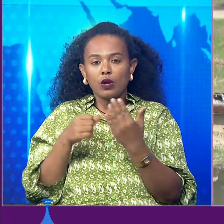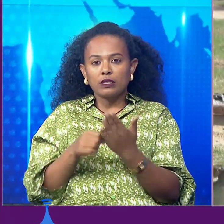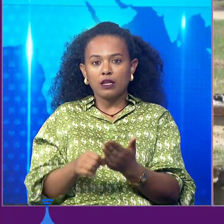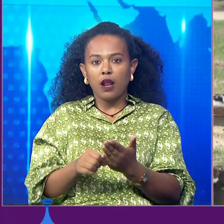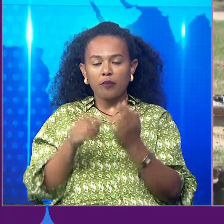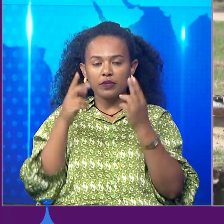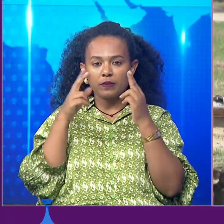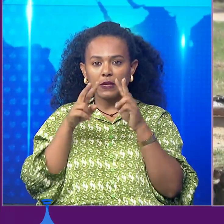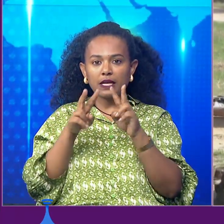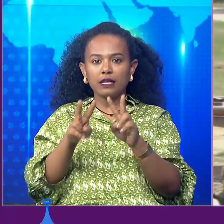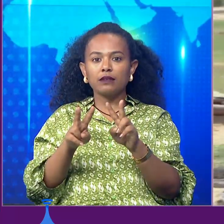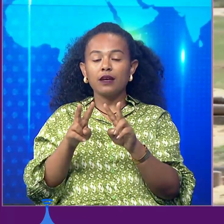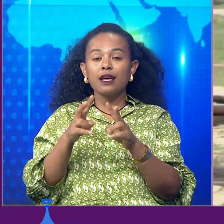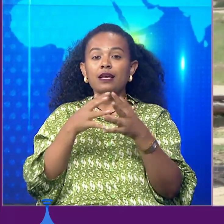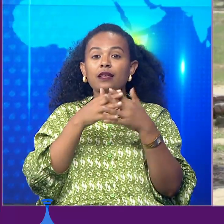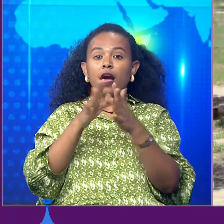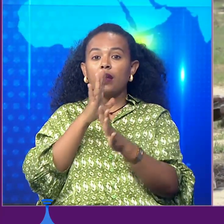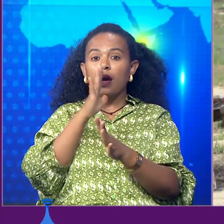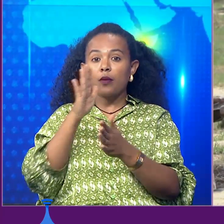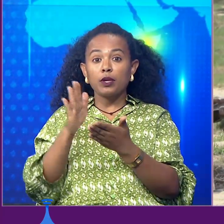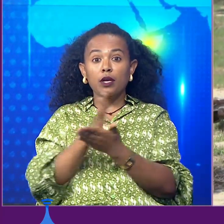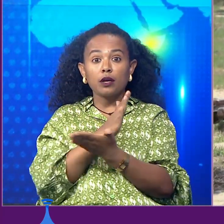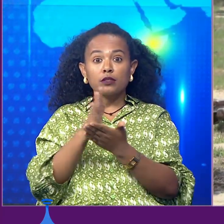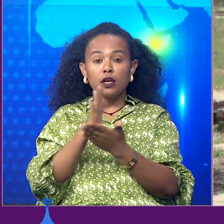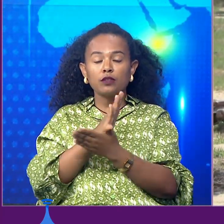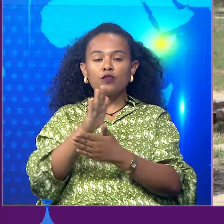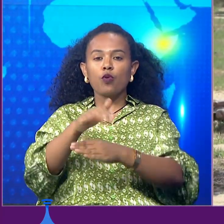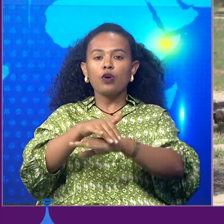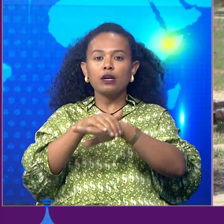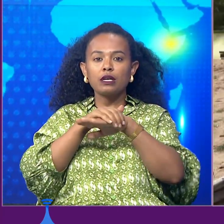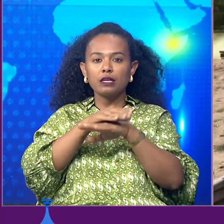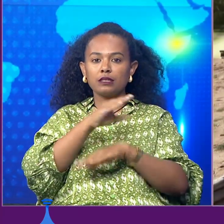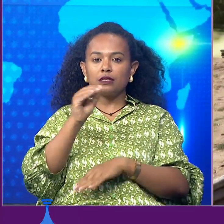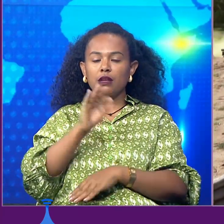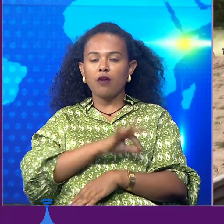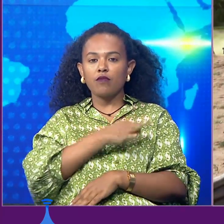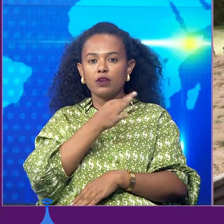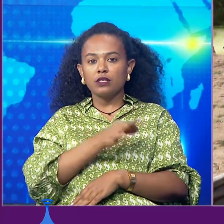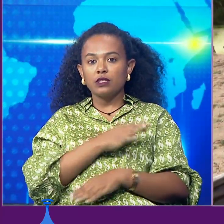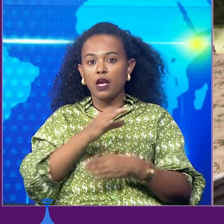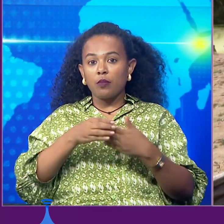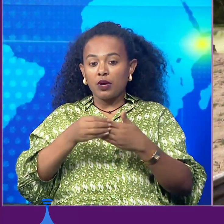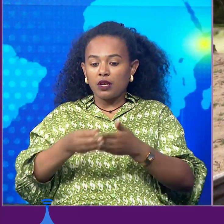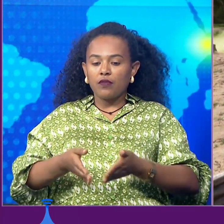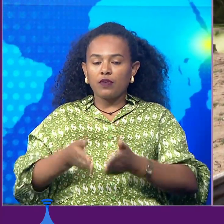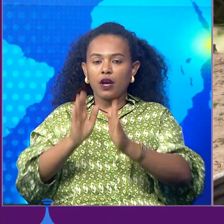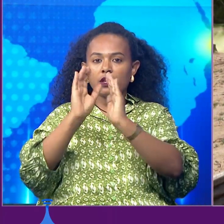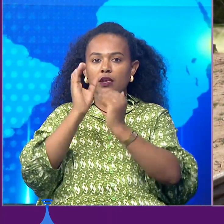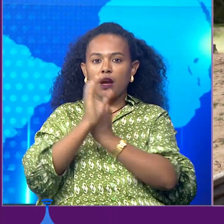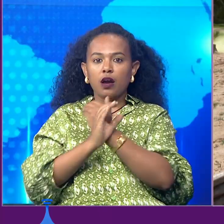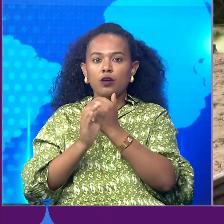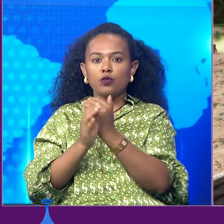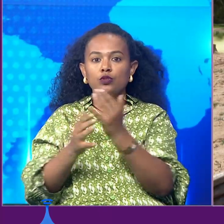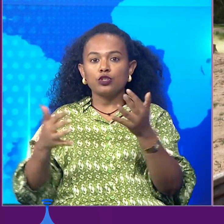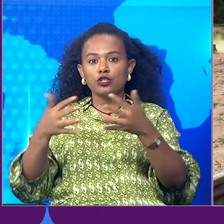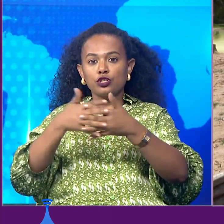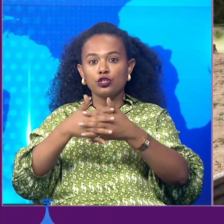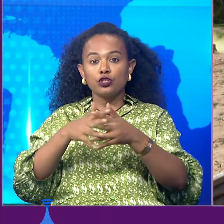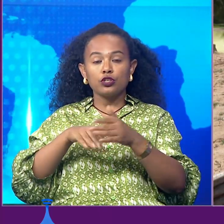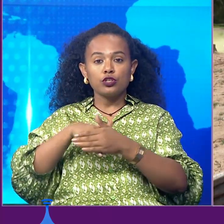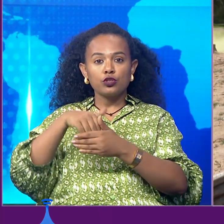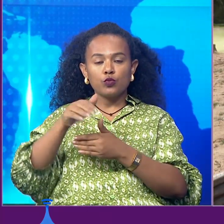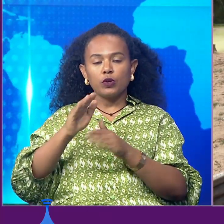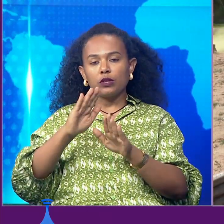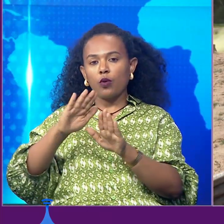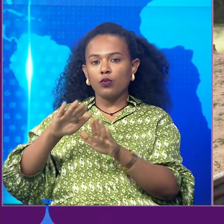ደግሞ ያለ አሜሪካ ተሳትፎ እንግሊዝና ፈረንሳይ መር የፈቃደኛ አገሮች ቅንጅት እንዲወጣው